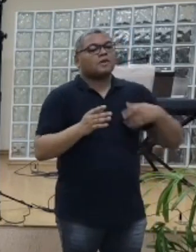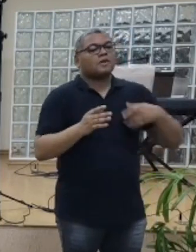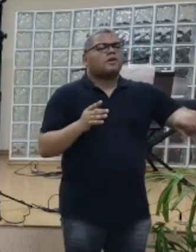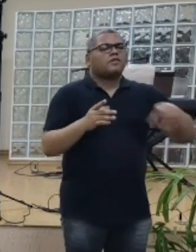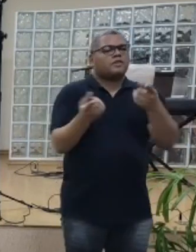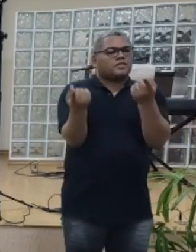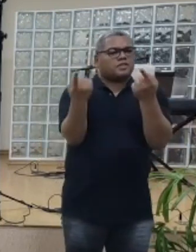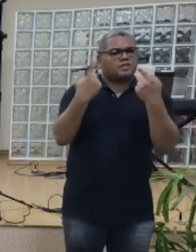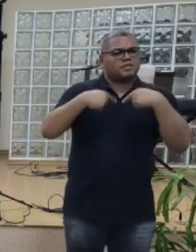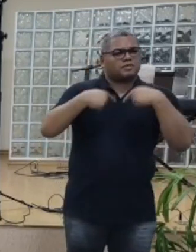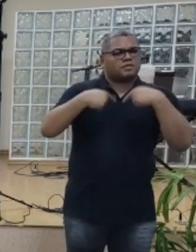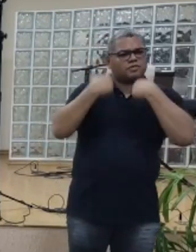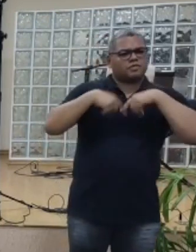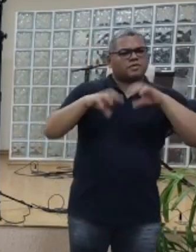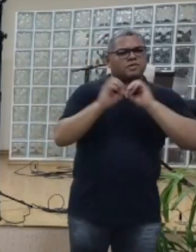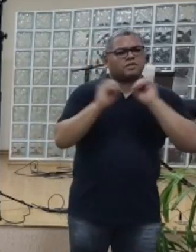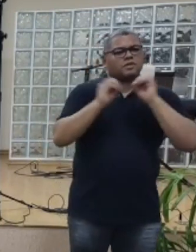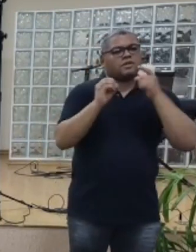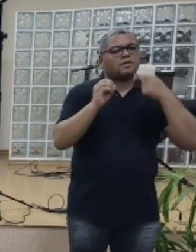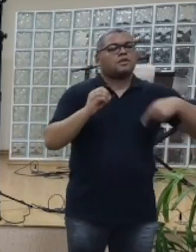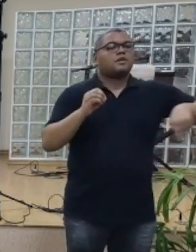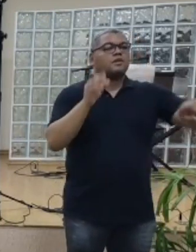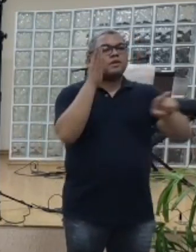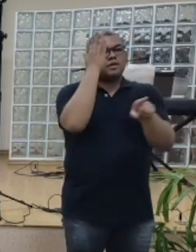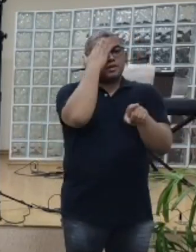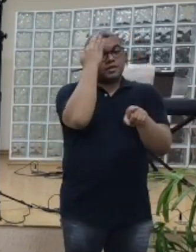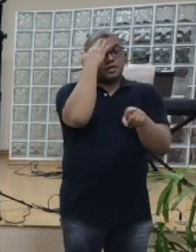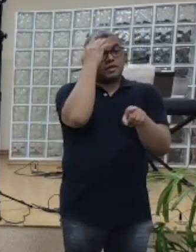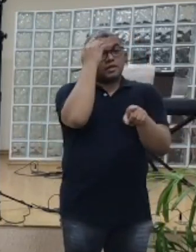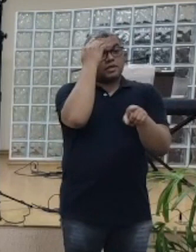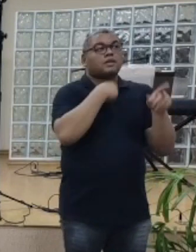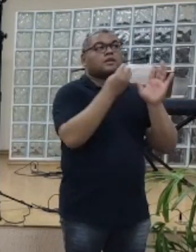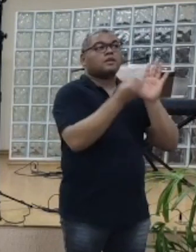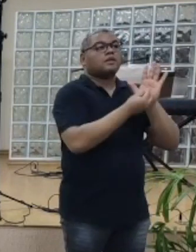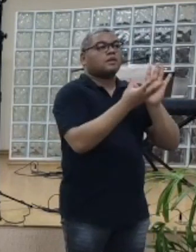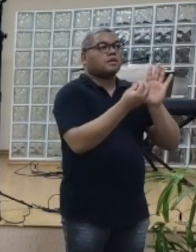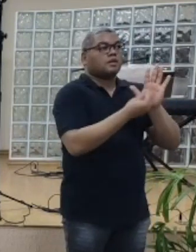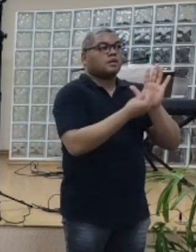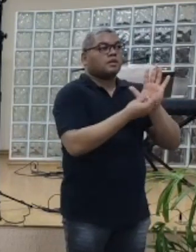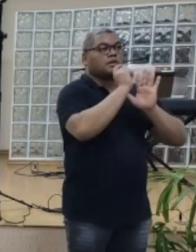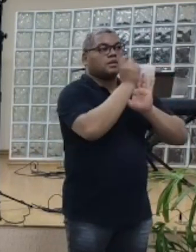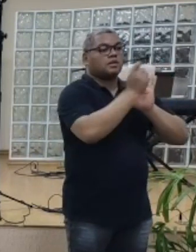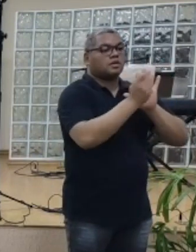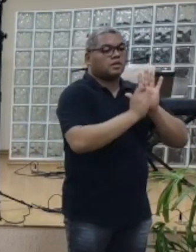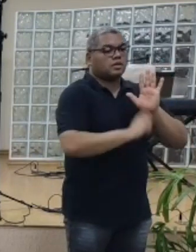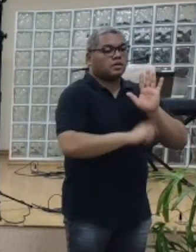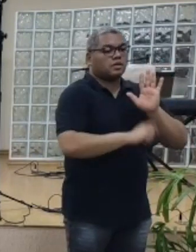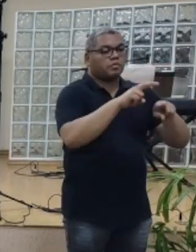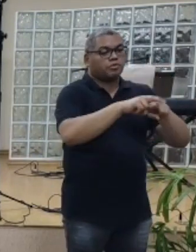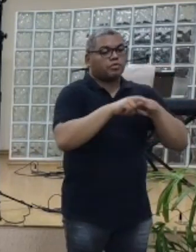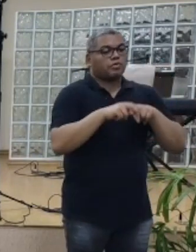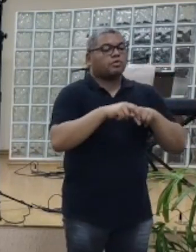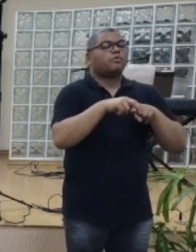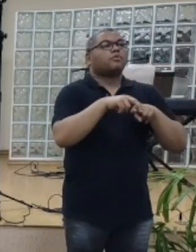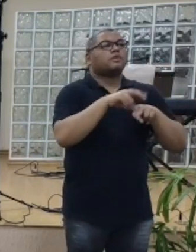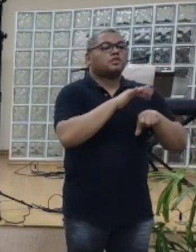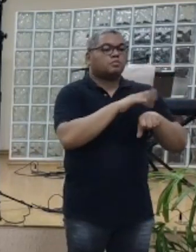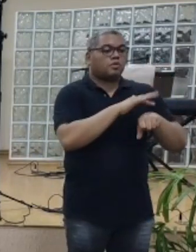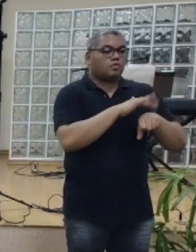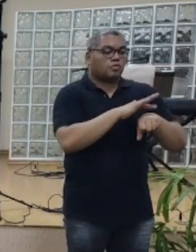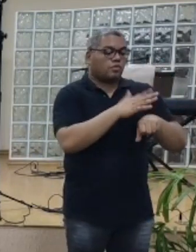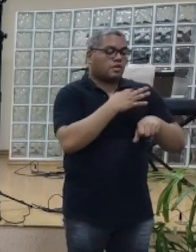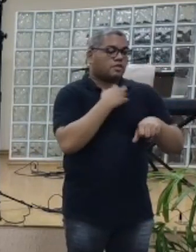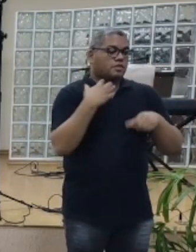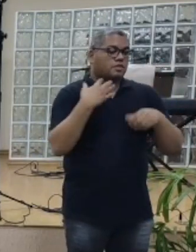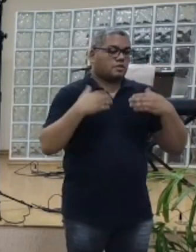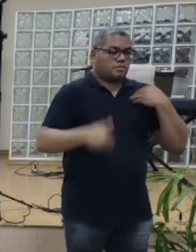ofenderam em nada, e vocês sabem que eu lhes preguei o evangelho a primeira vez por causa de uma enfermidade física. E